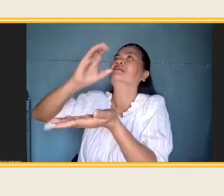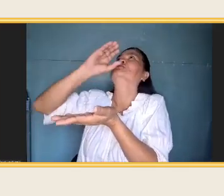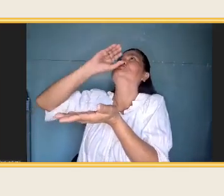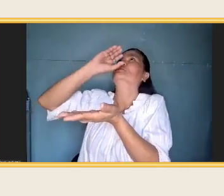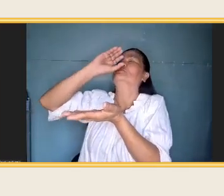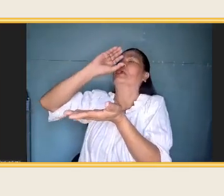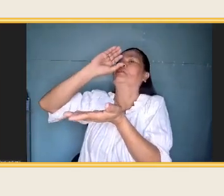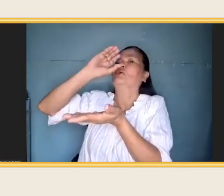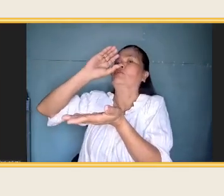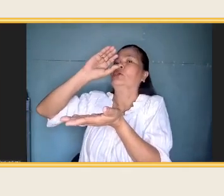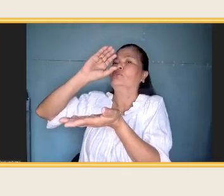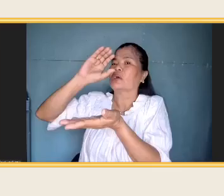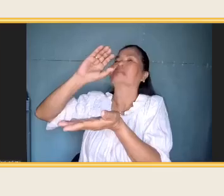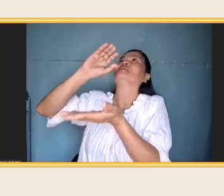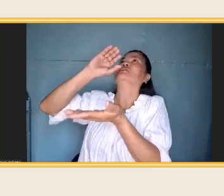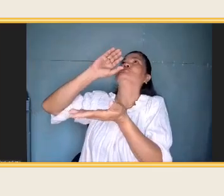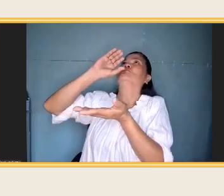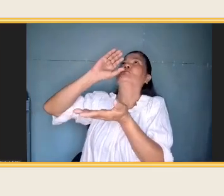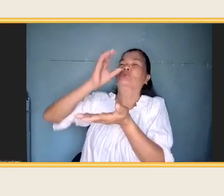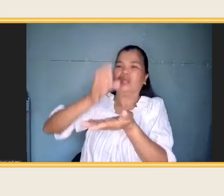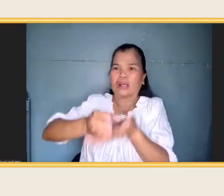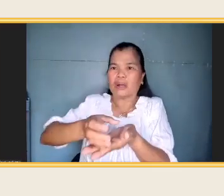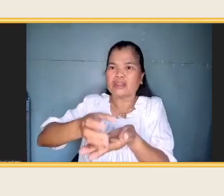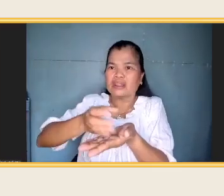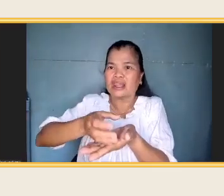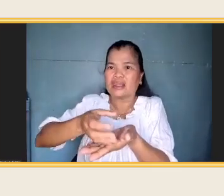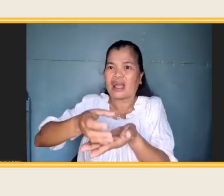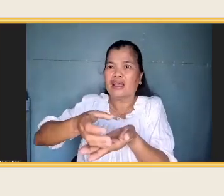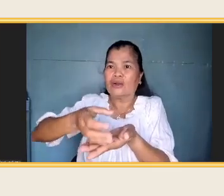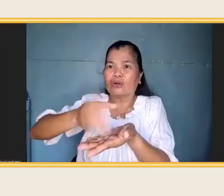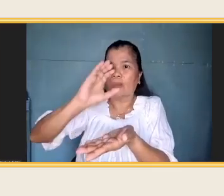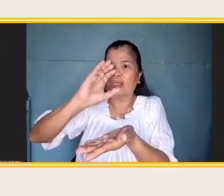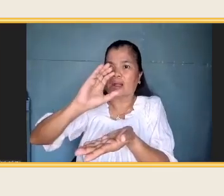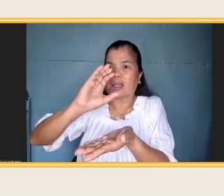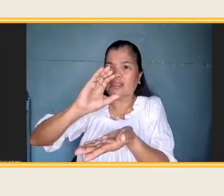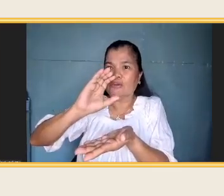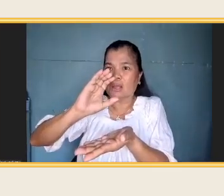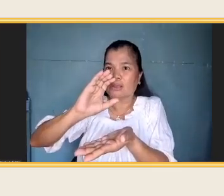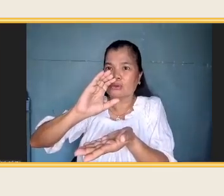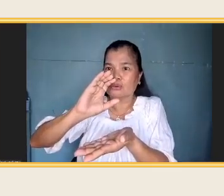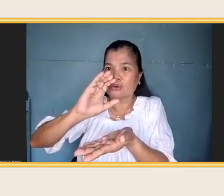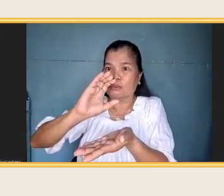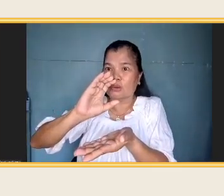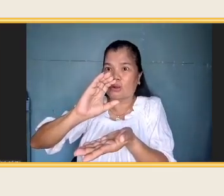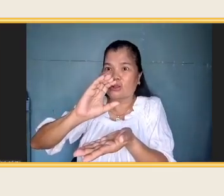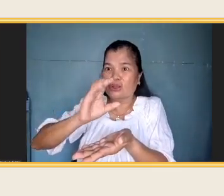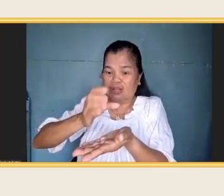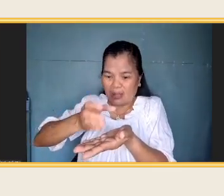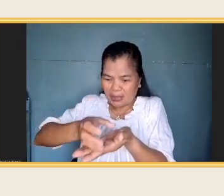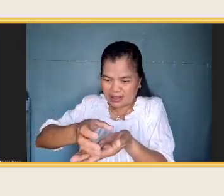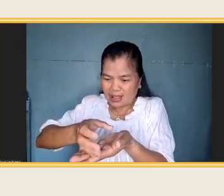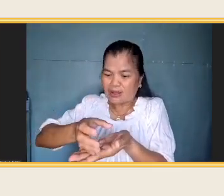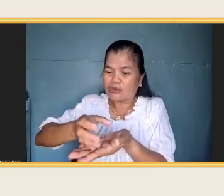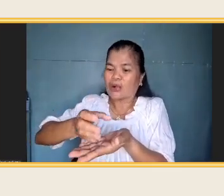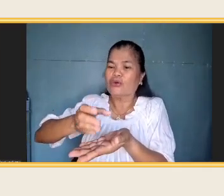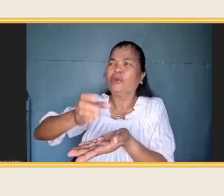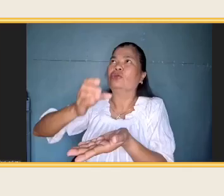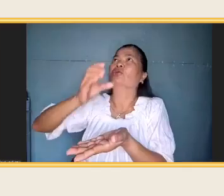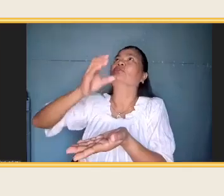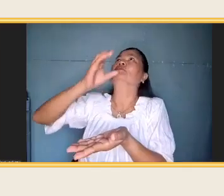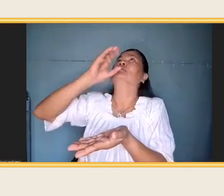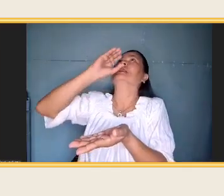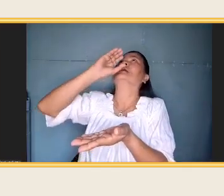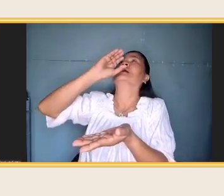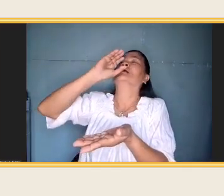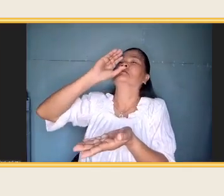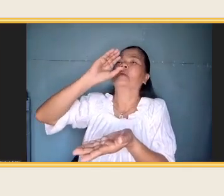din. Siyempre, pag uminom ka, tataas yung ulo mo. Hindi ka magdidrink na gumanyan ka, hindi gumalaw yung ulo mo. Dapat, pag